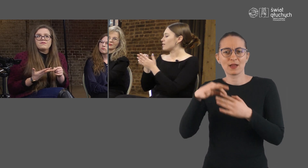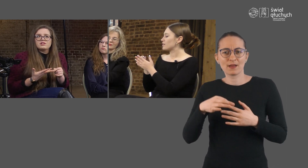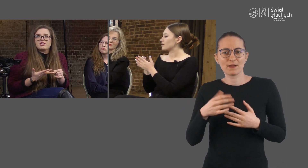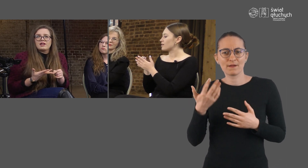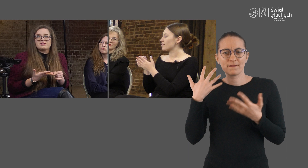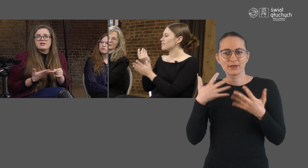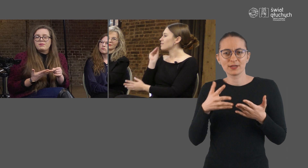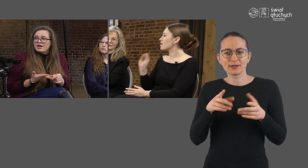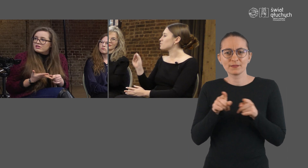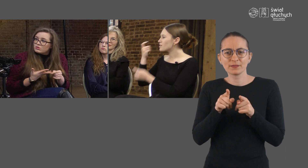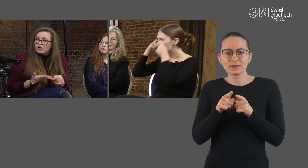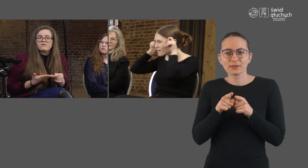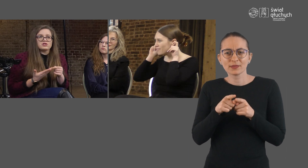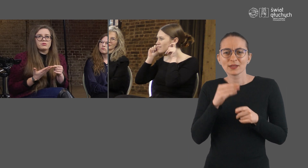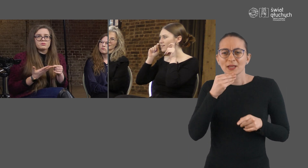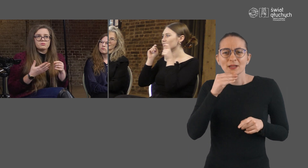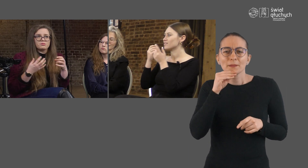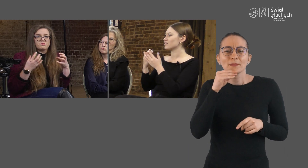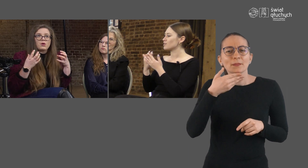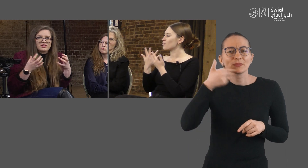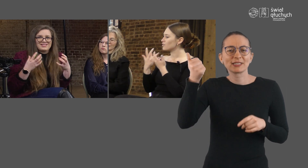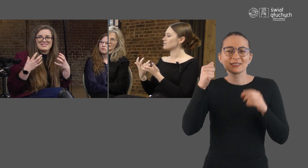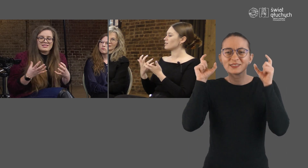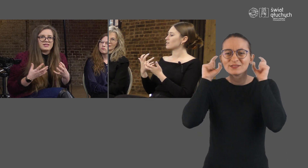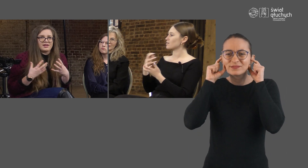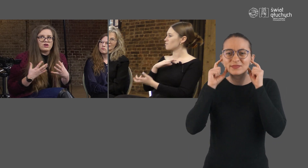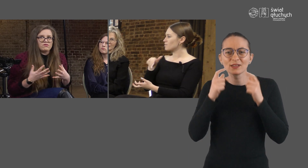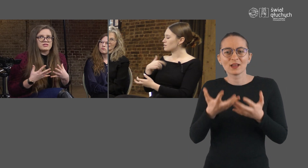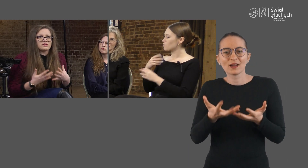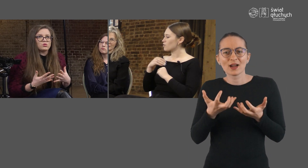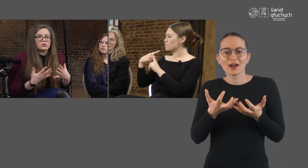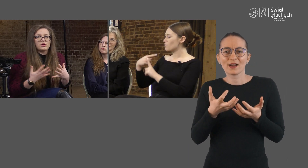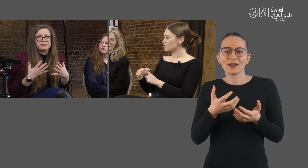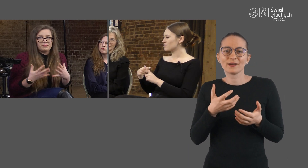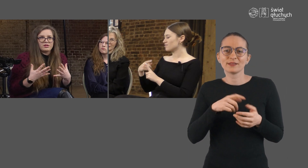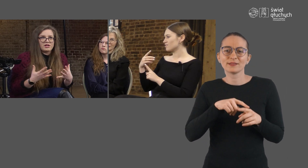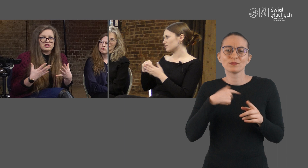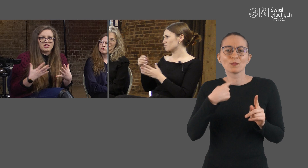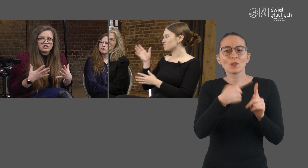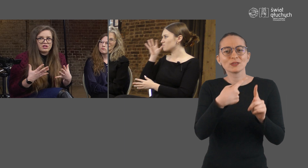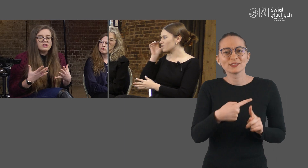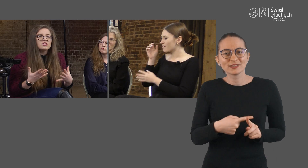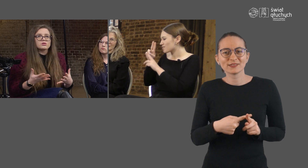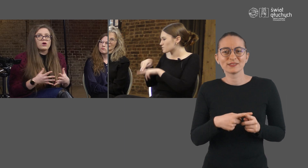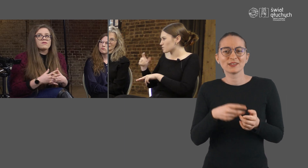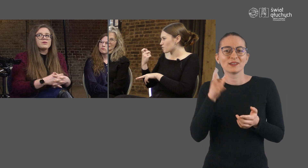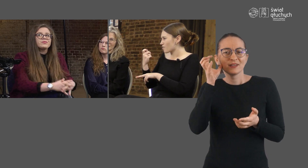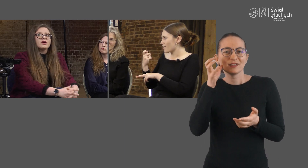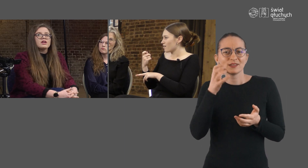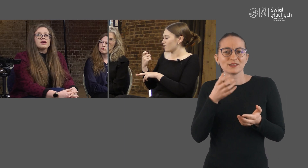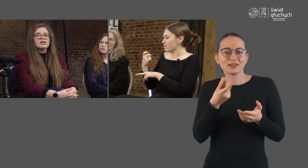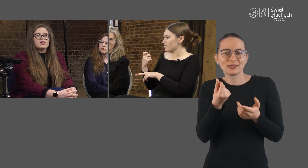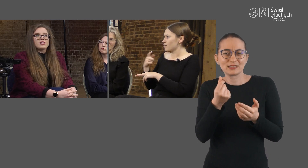kupowali najwyższej klasy aparaty słuchowe, żebym miała zysk jakikolwiek ze słuchu, który mam, jakieś resztki